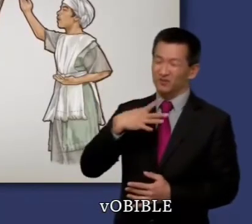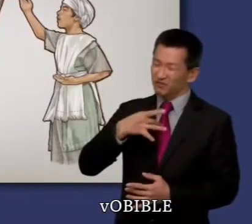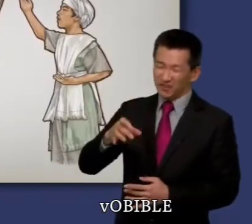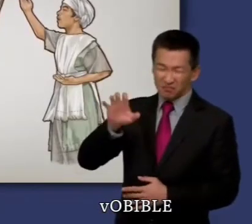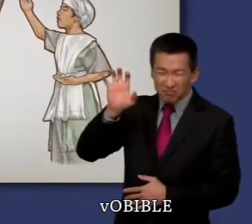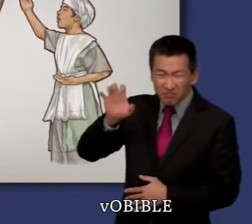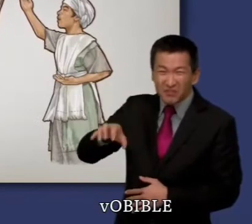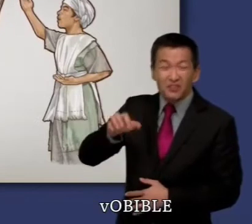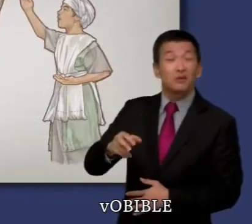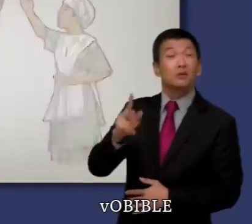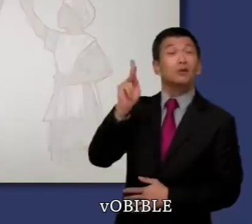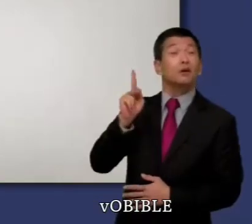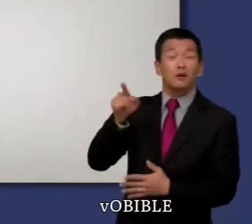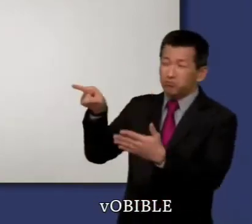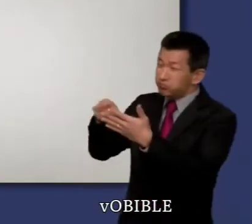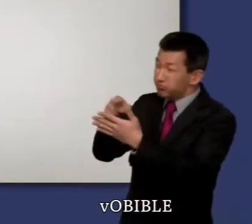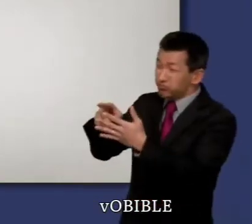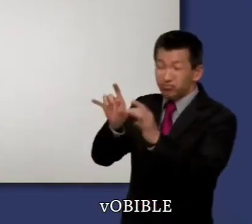son service.